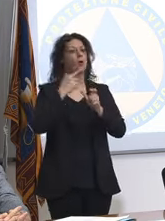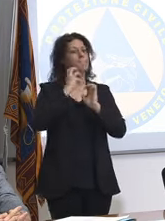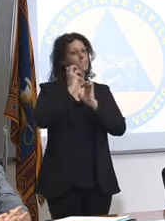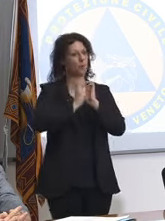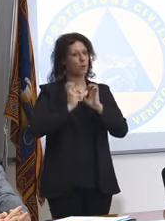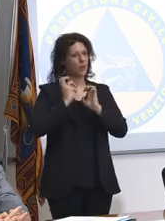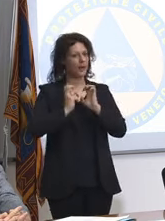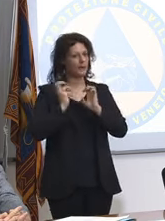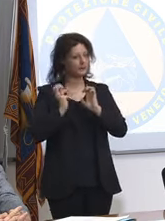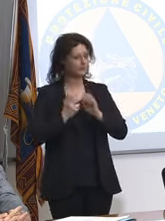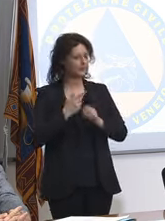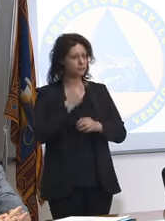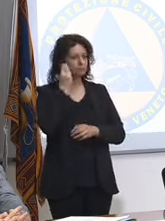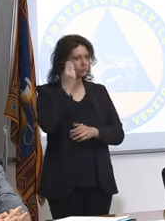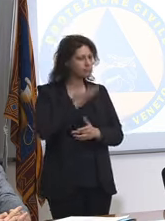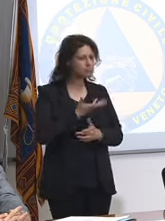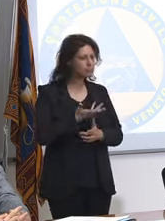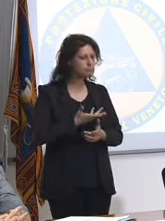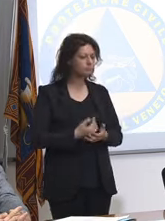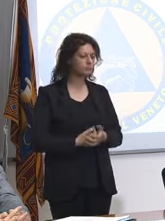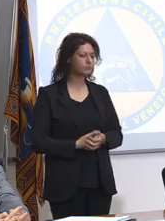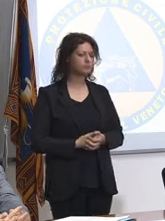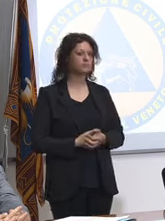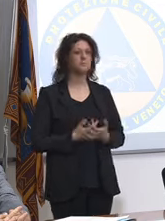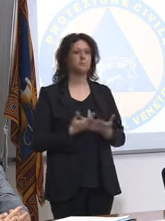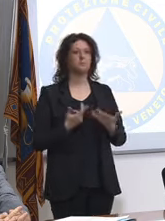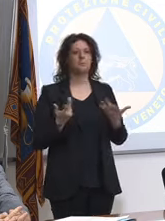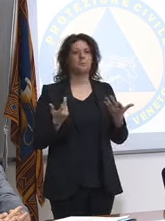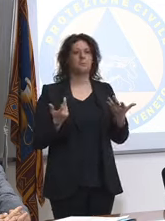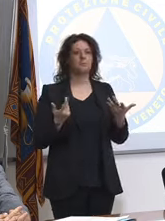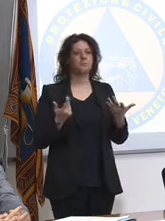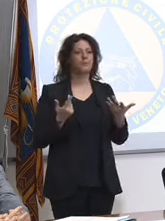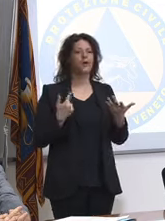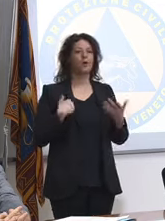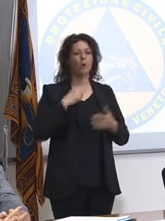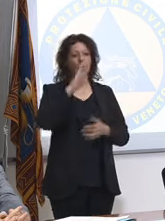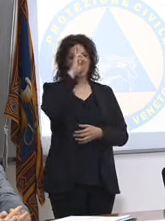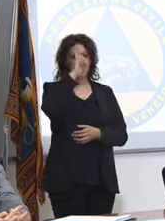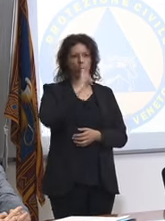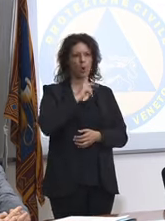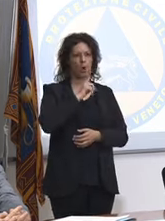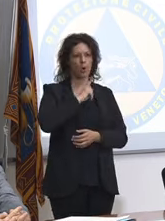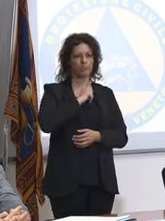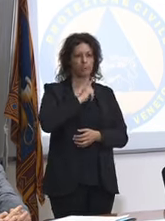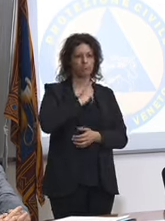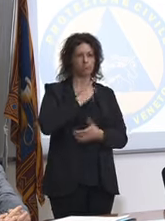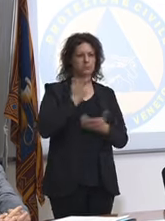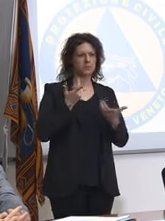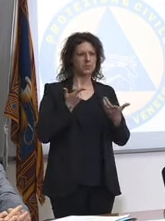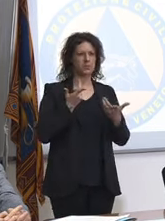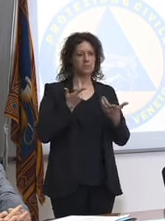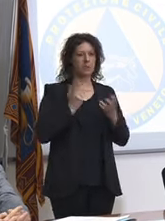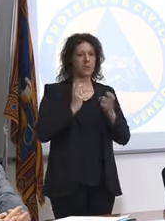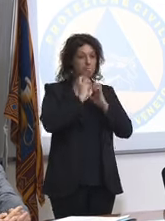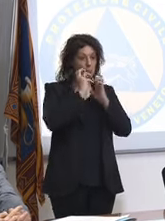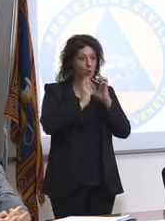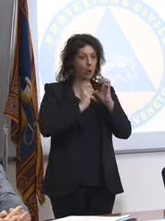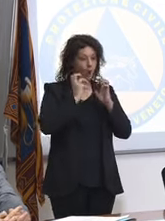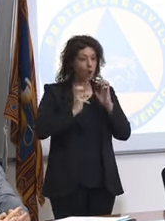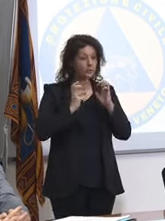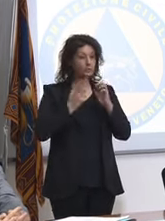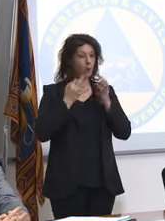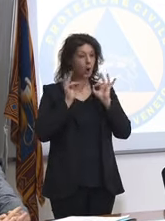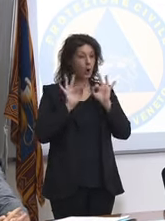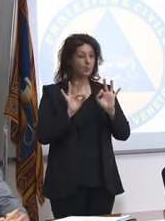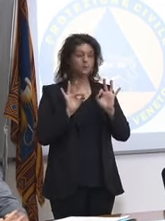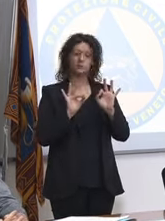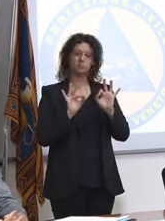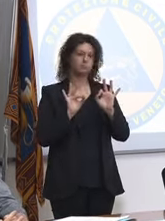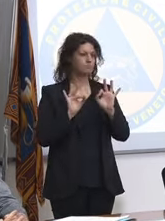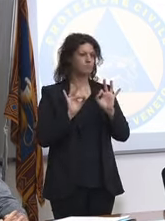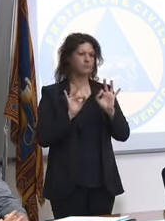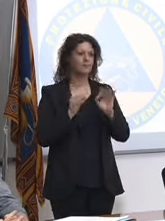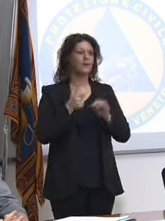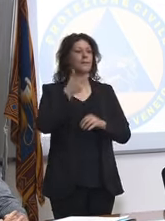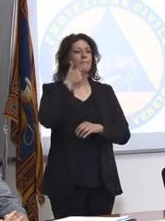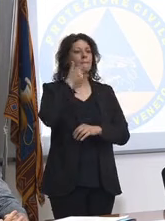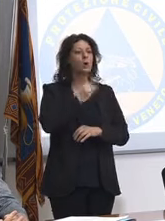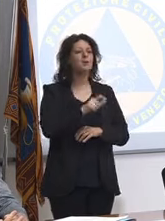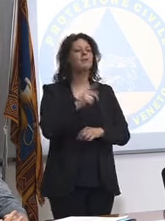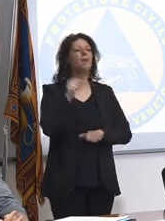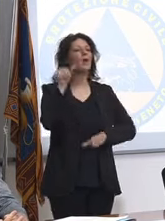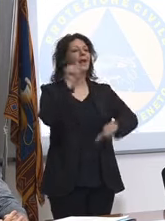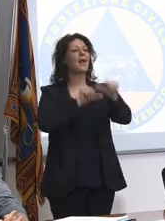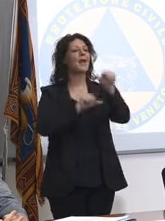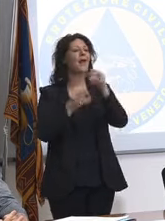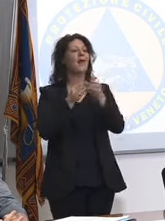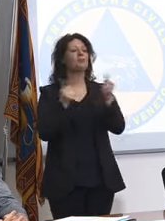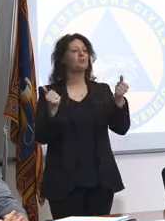quanto riguarda il mio ruolo non ho nessuna burocrazia in questo senso, perché non dipende da me l'acquisto dei reagenti